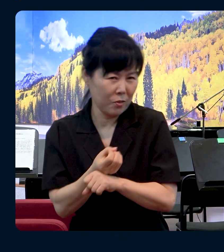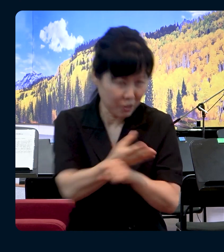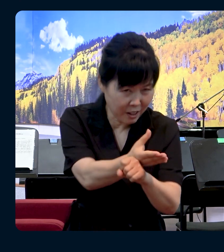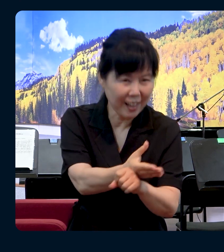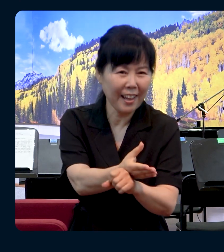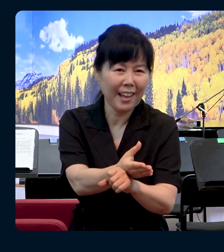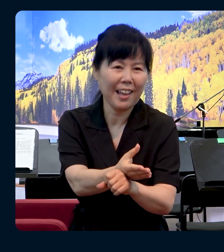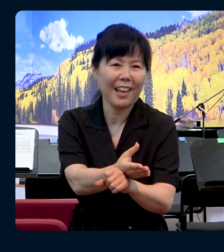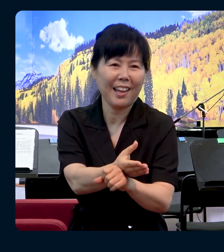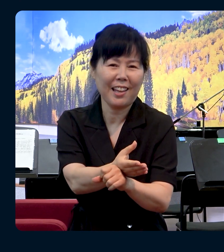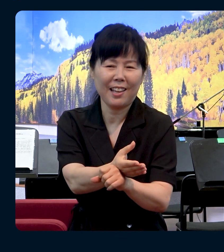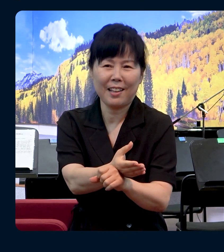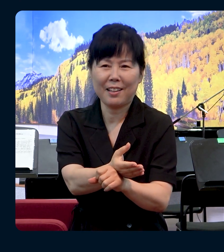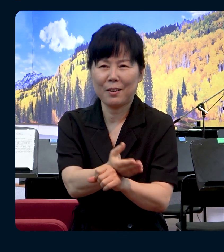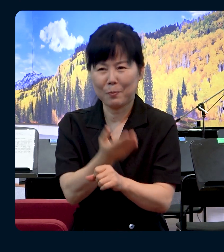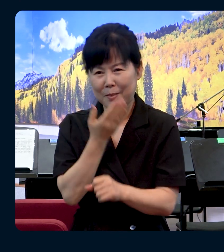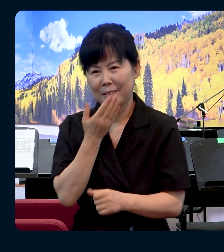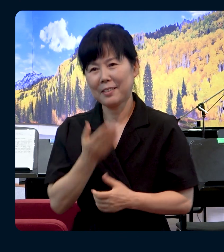증거하는.